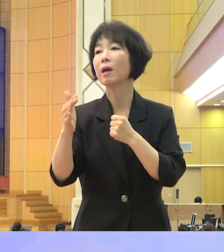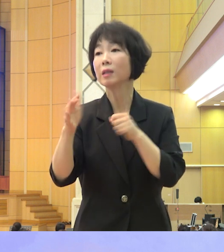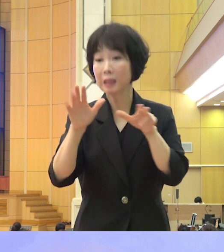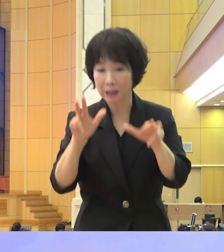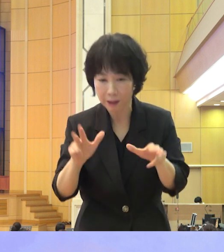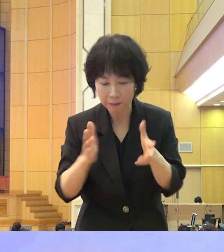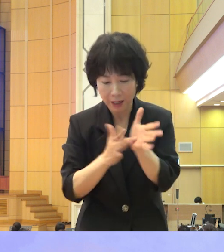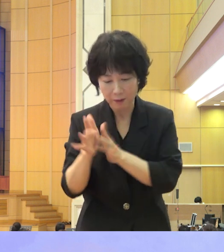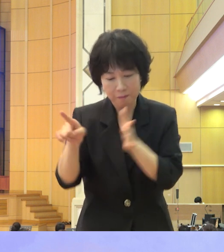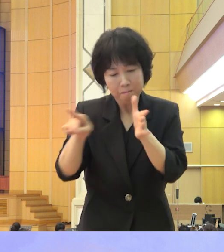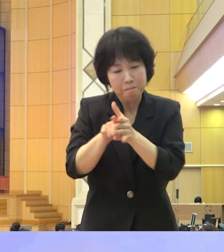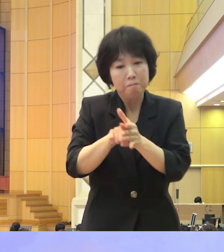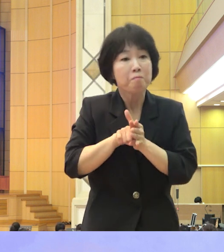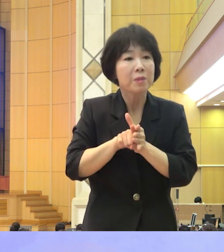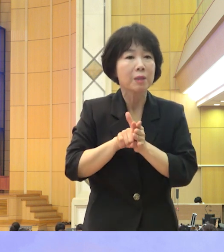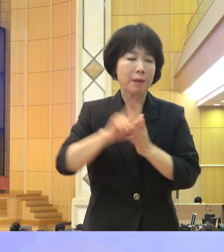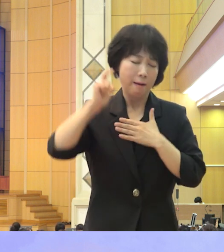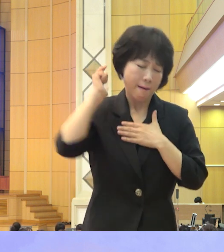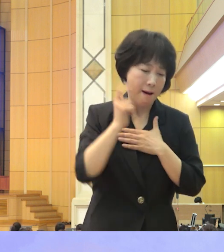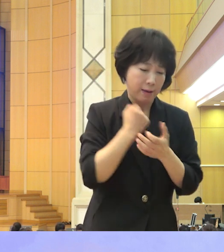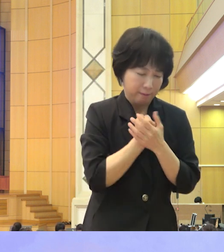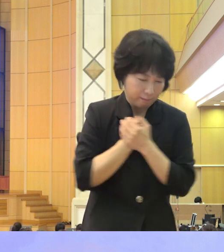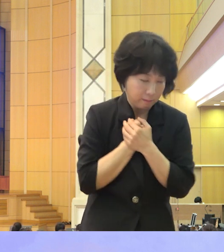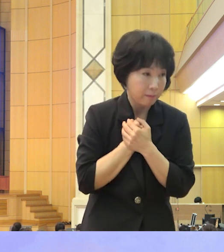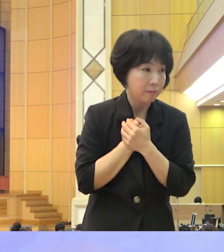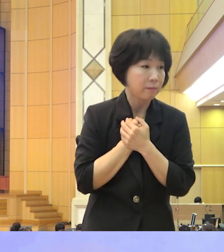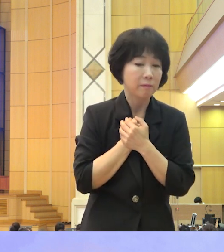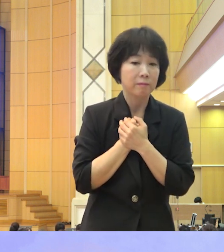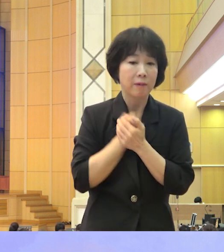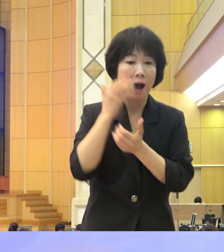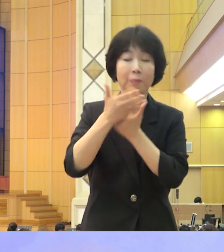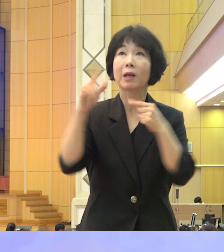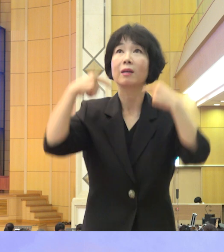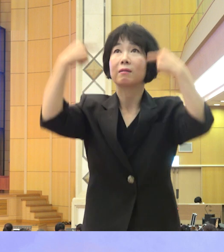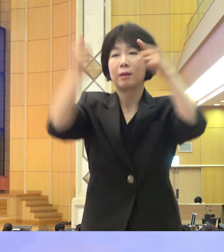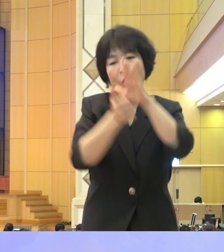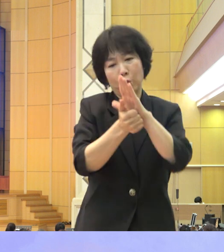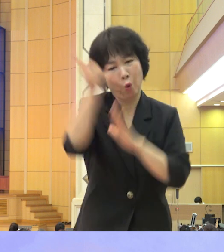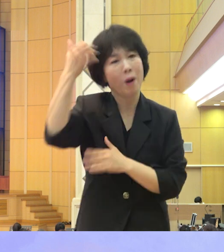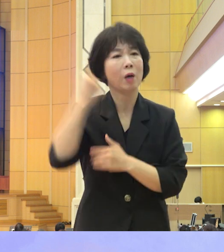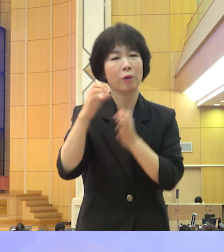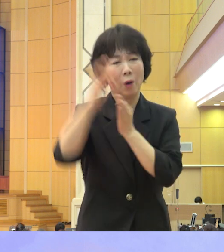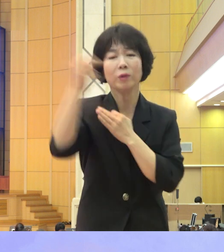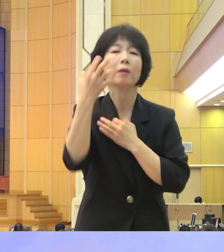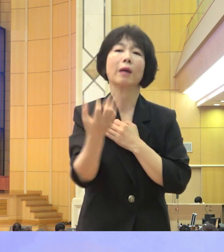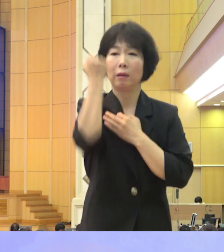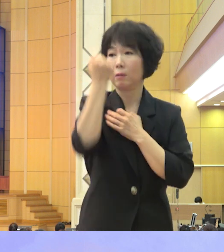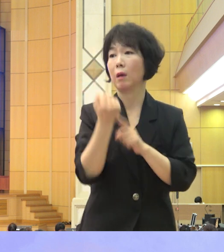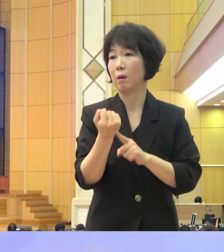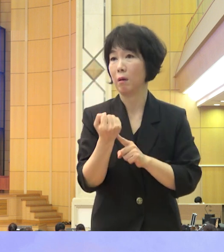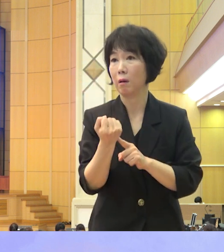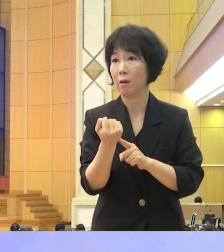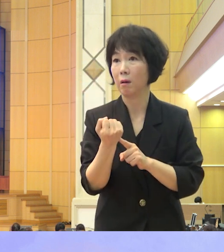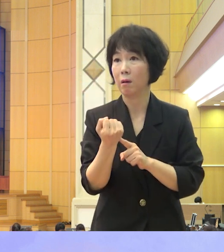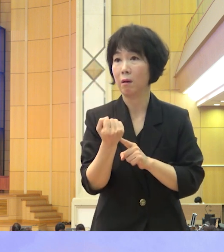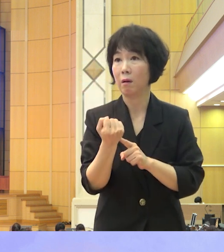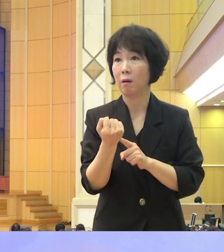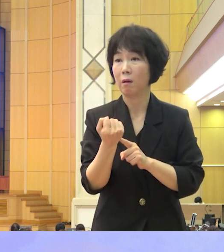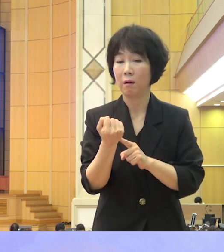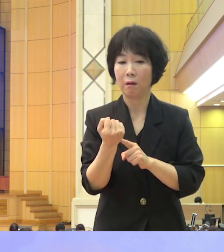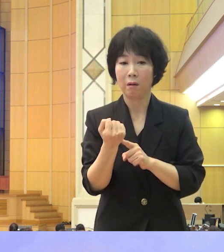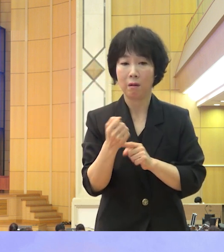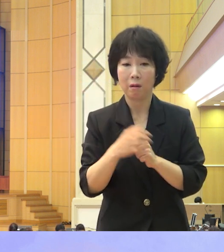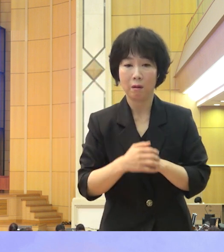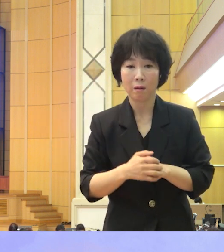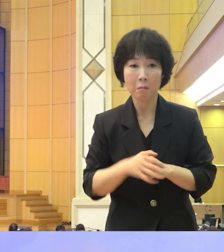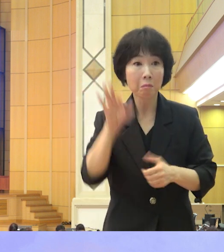내 믿음이 금 같은 믿음이요, 우리는 천국의 소망이요 영생이 있는 건데, 이런 것이 없다면